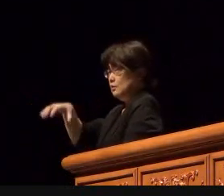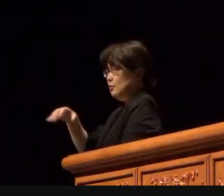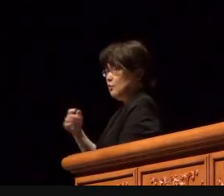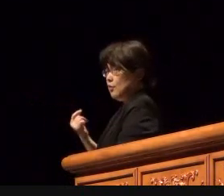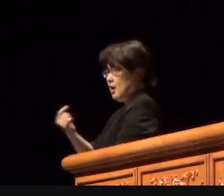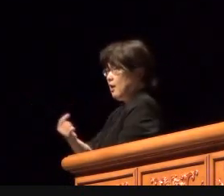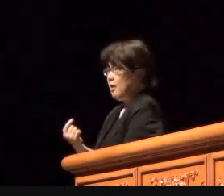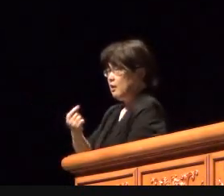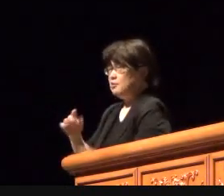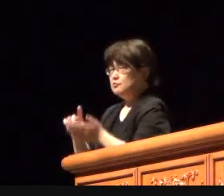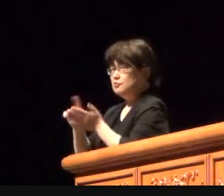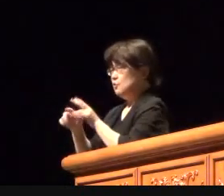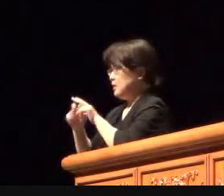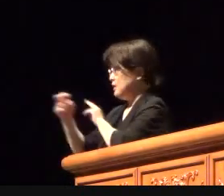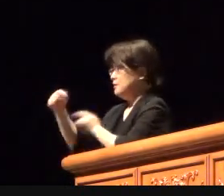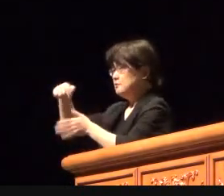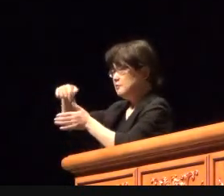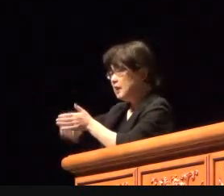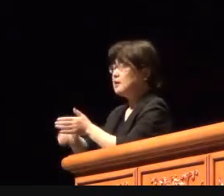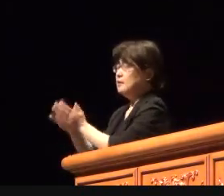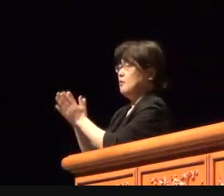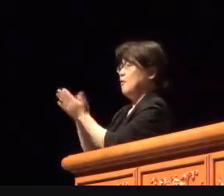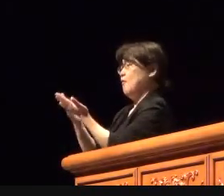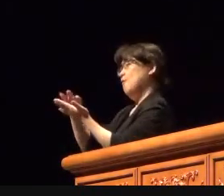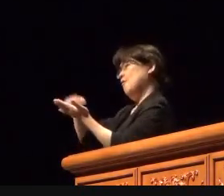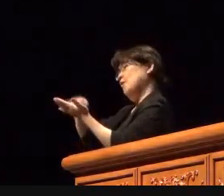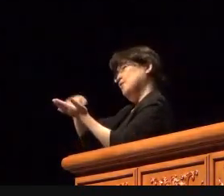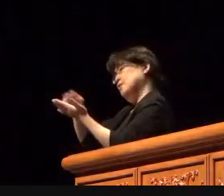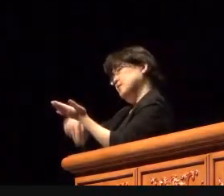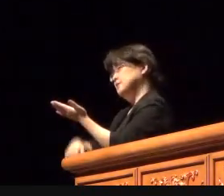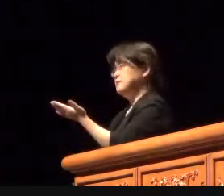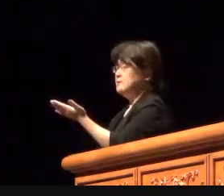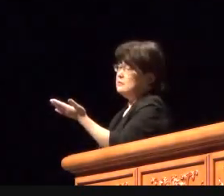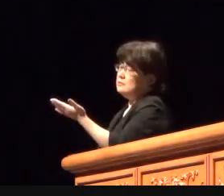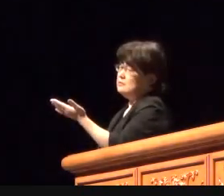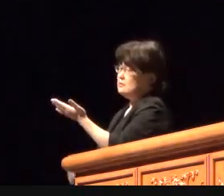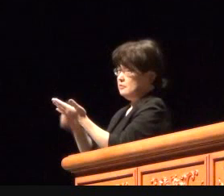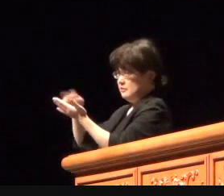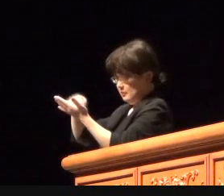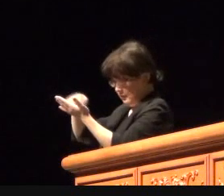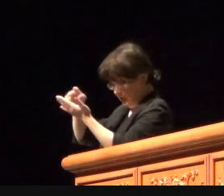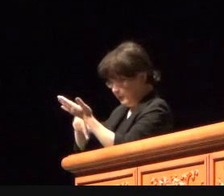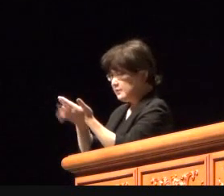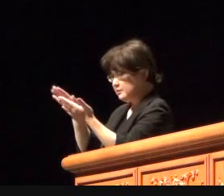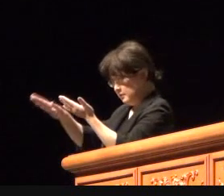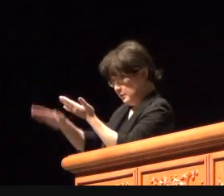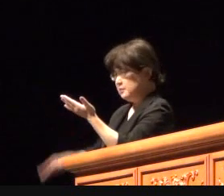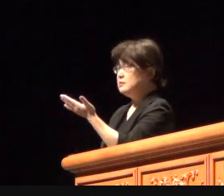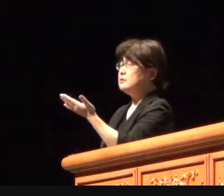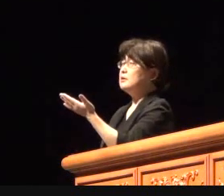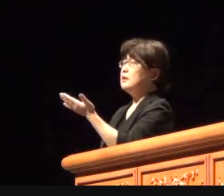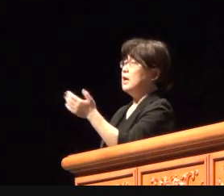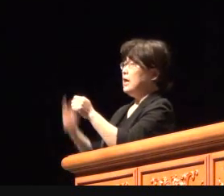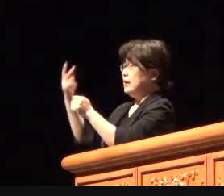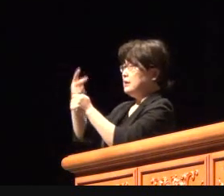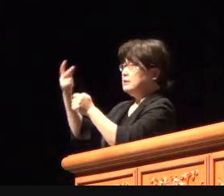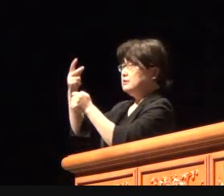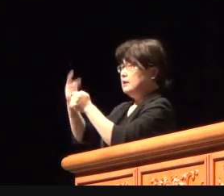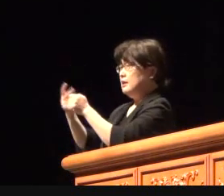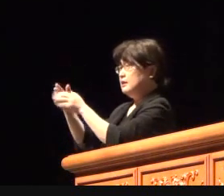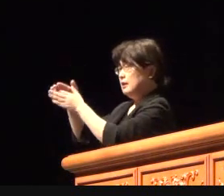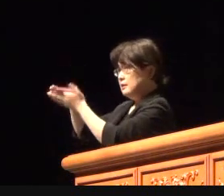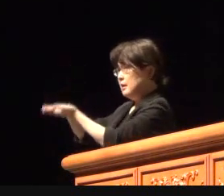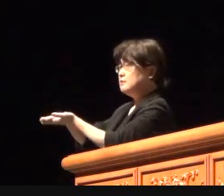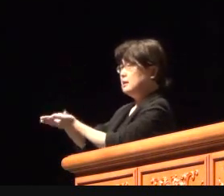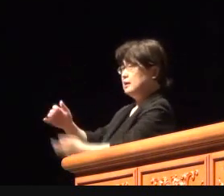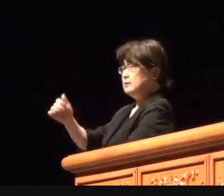間が多くて、その時間で、はい、何度も読み返しています。2000年に亡くな